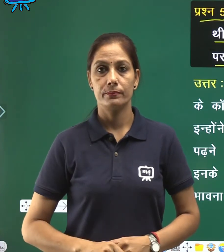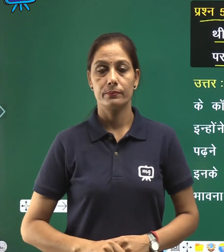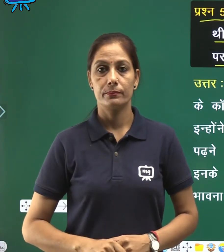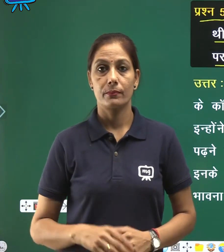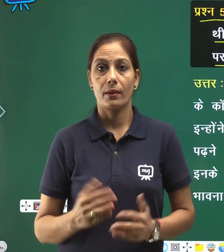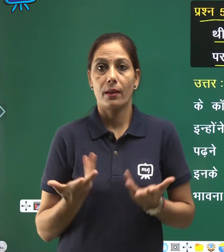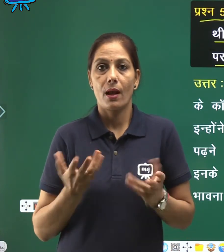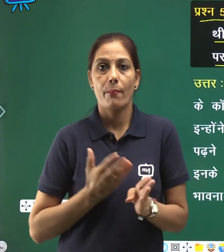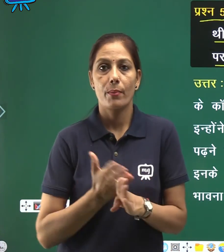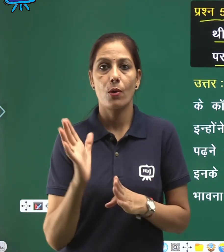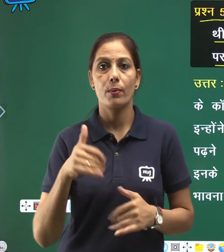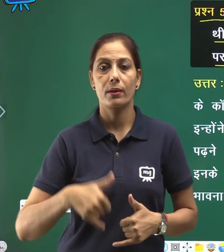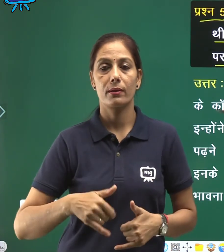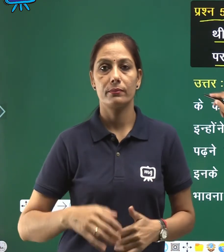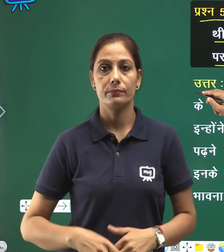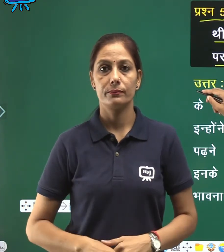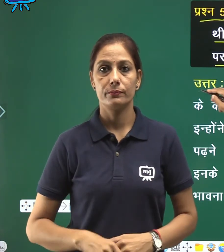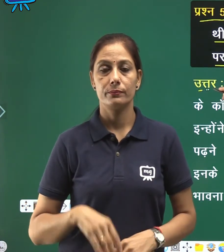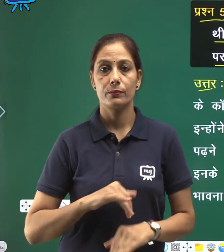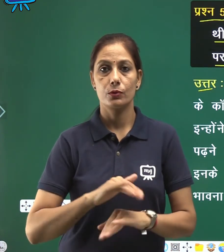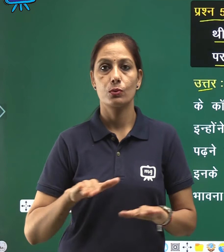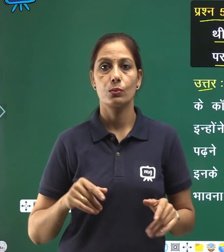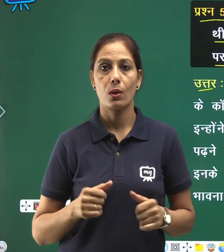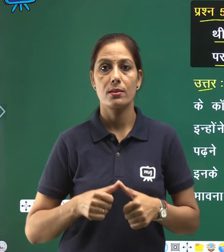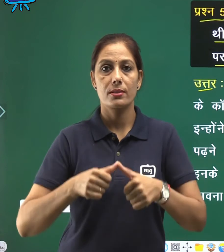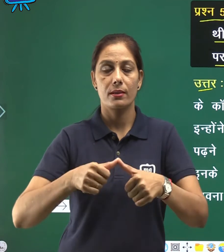क्या प्रभाव पड़ा? बच्चों, उत्तर है